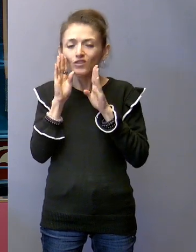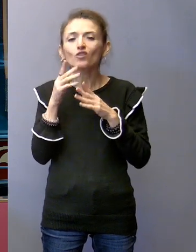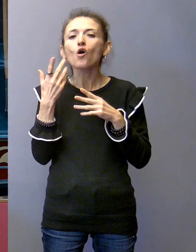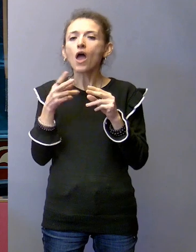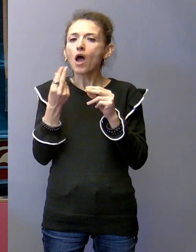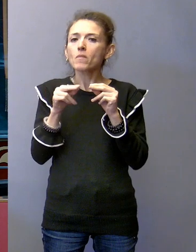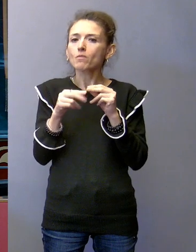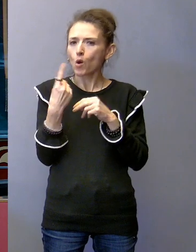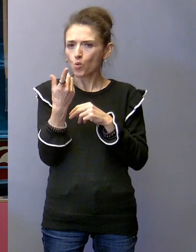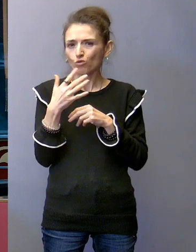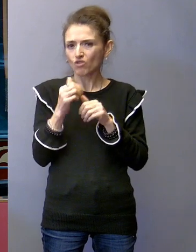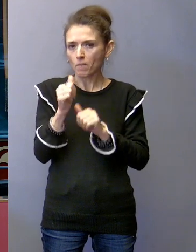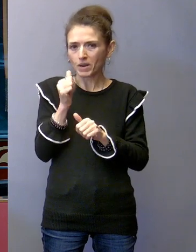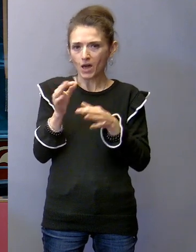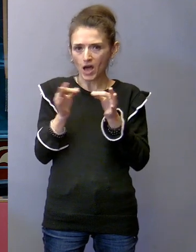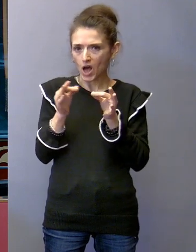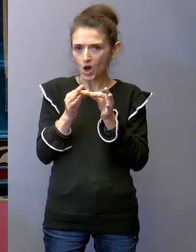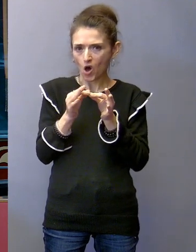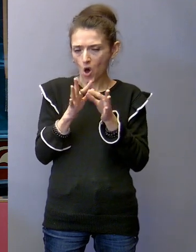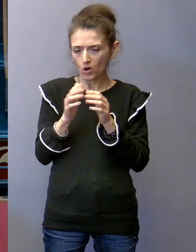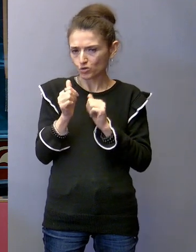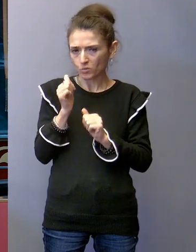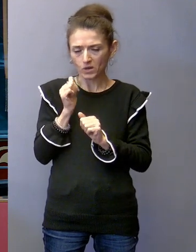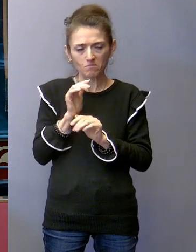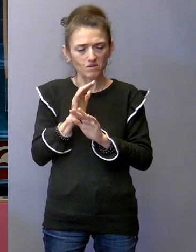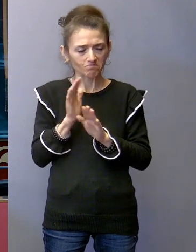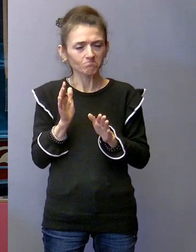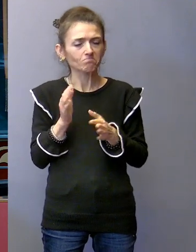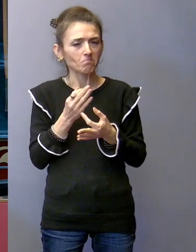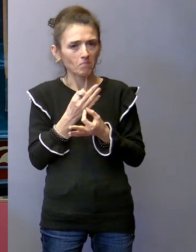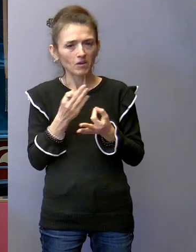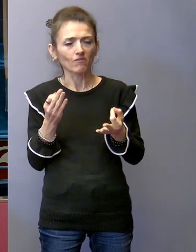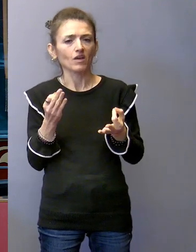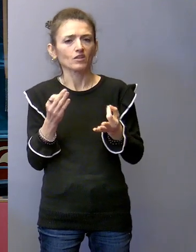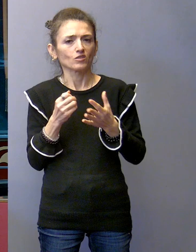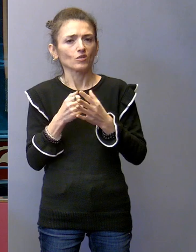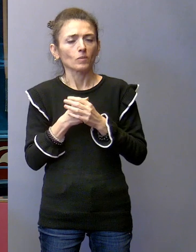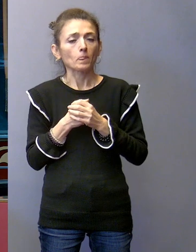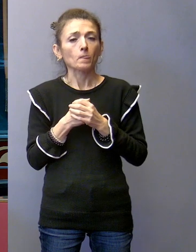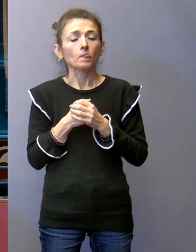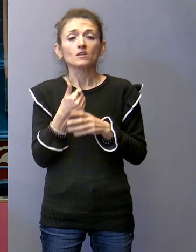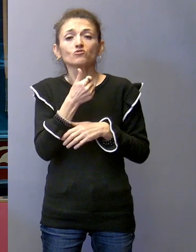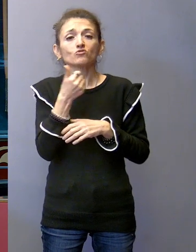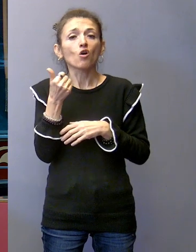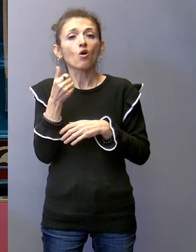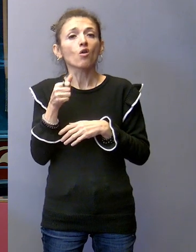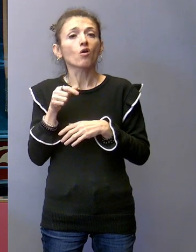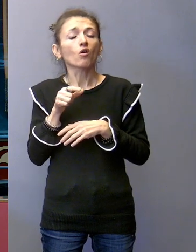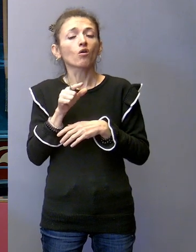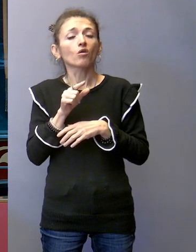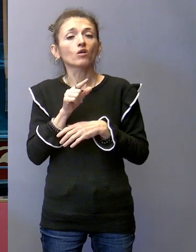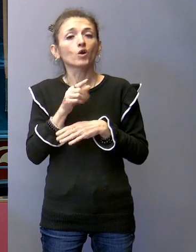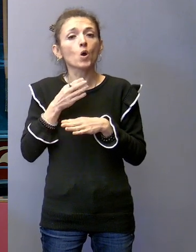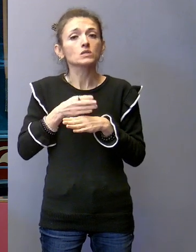era stato concordato a priori benissimo Allora chiedeva solo una